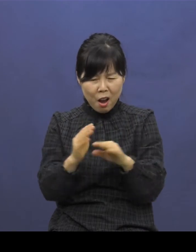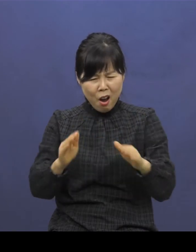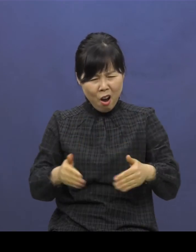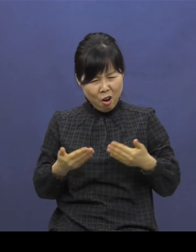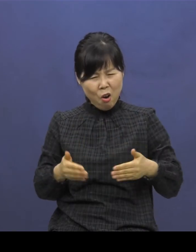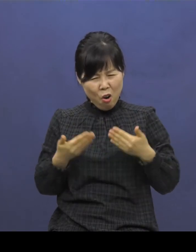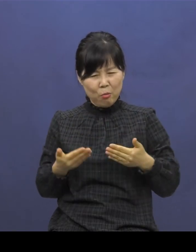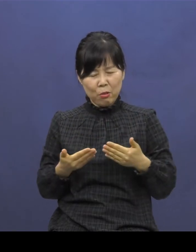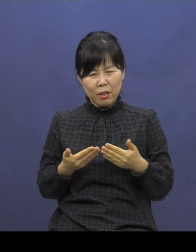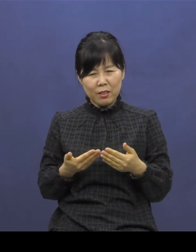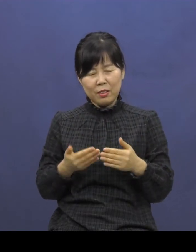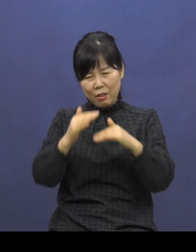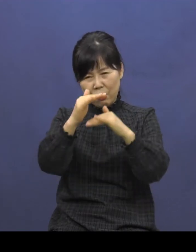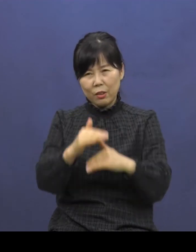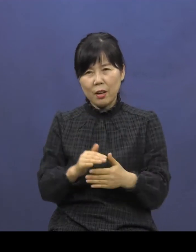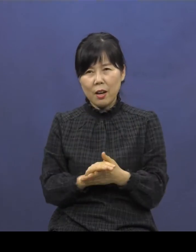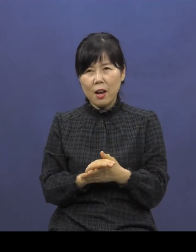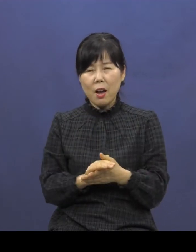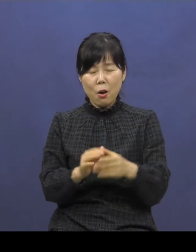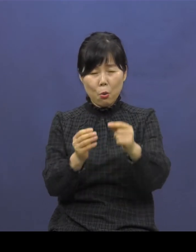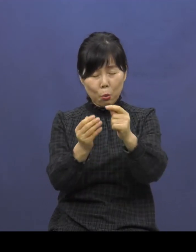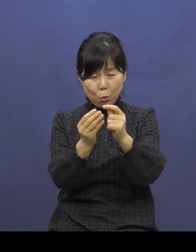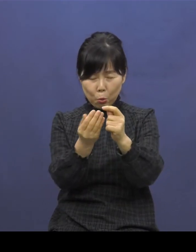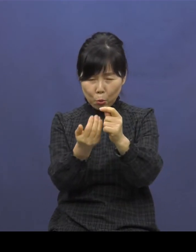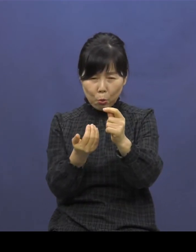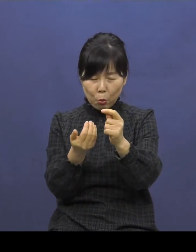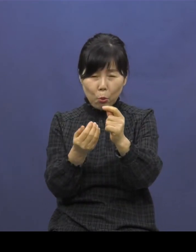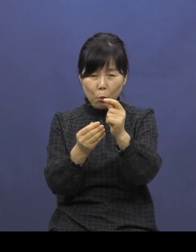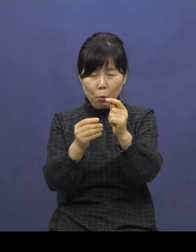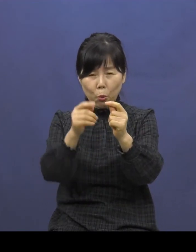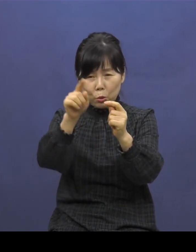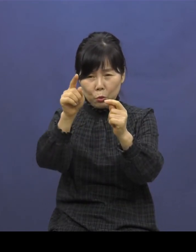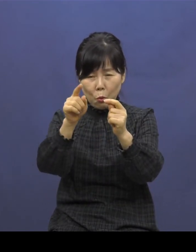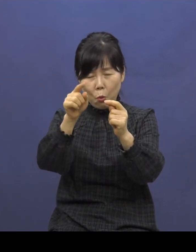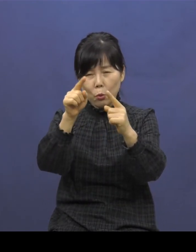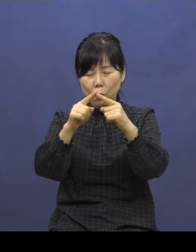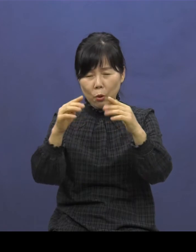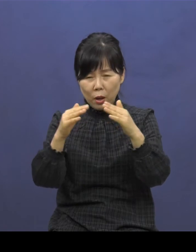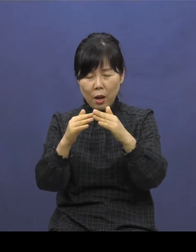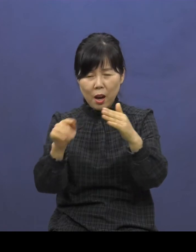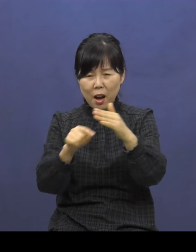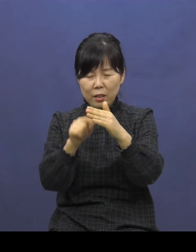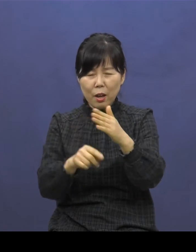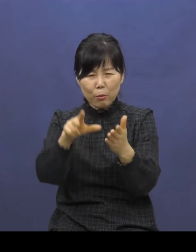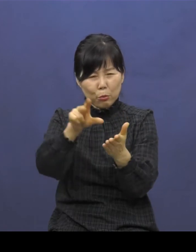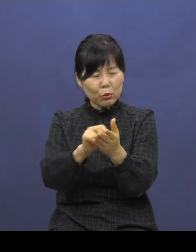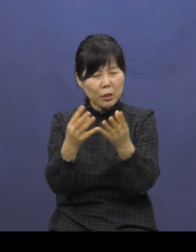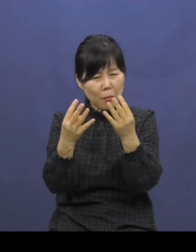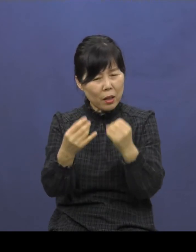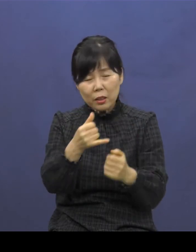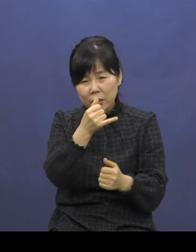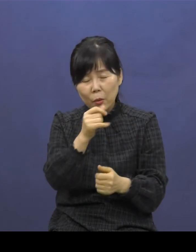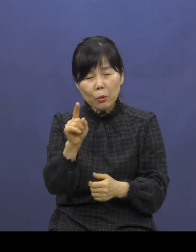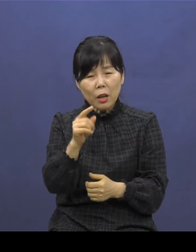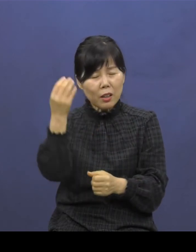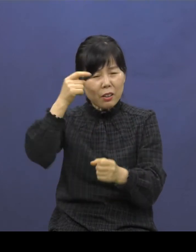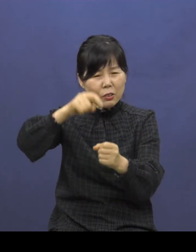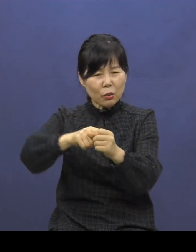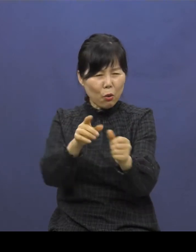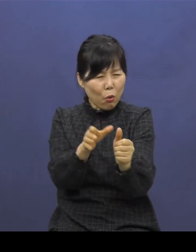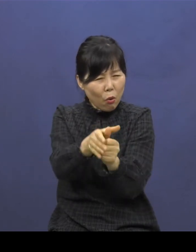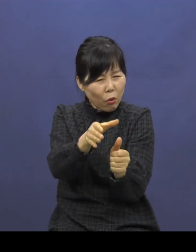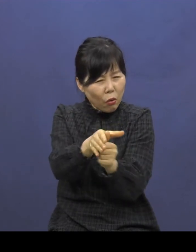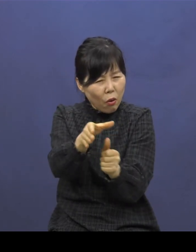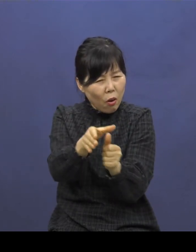교회에 정말 많은 문제가 있었는데요, 그 말은 무슨 얘기냐? 영적으로 악한 것들이 그 교회를 많이 공격하고 있다, 그런